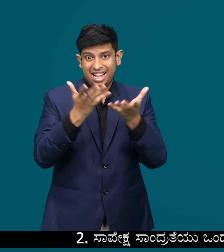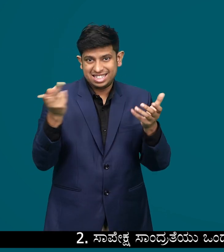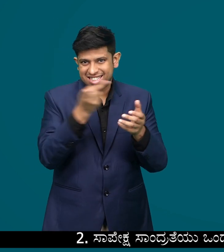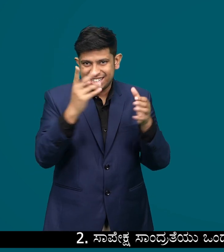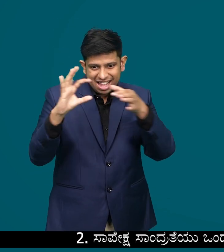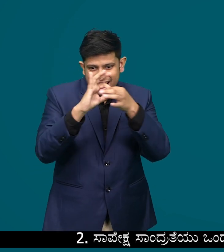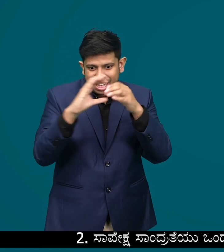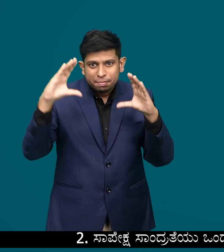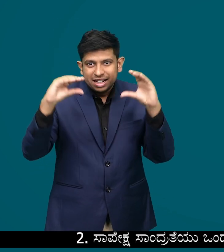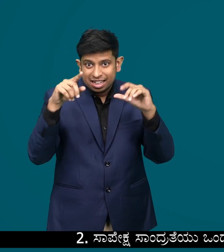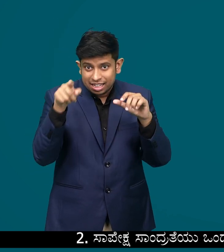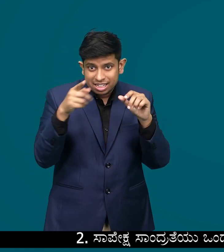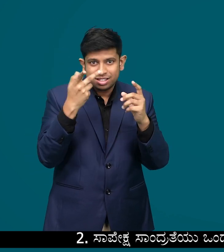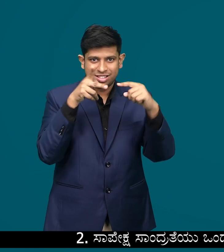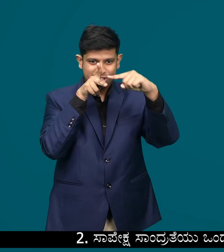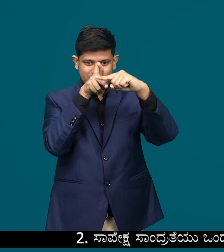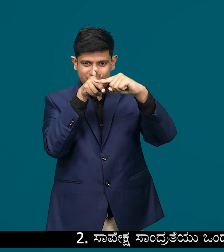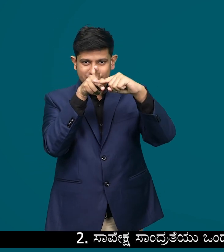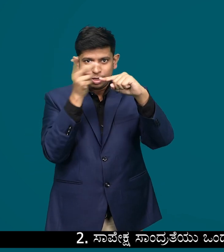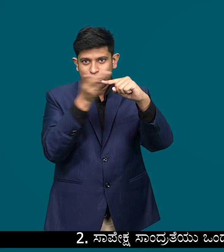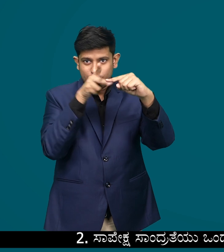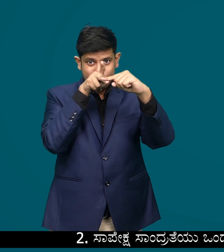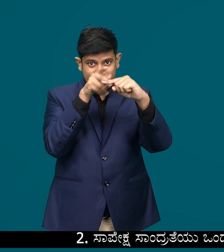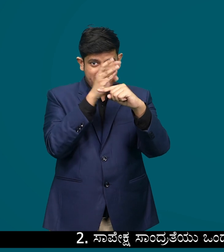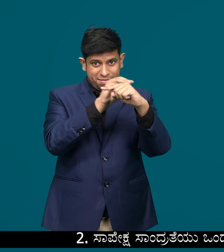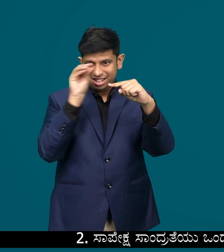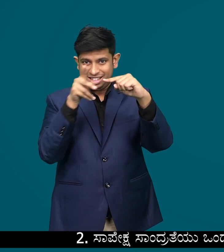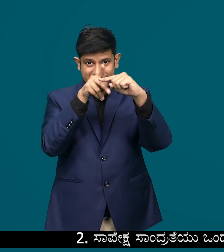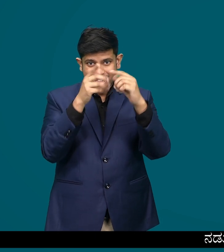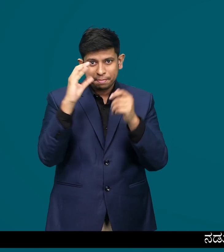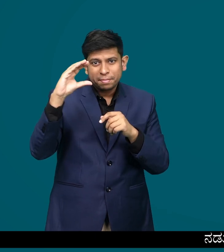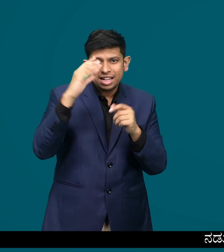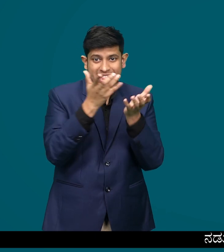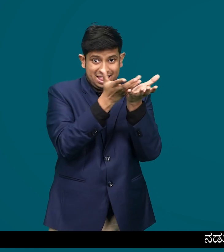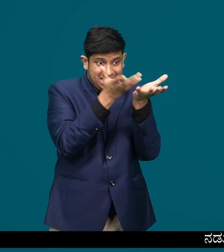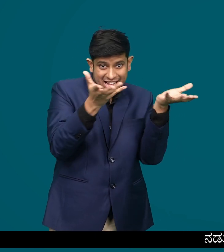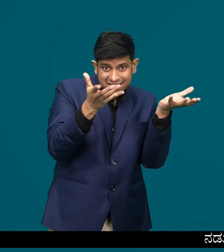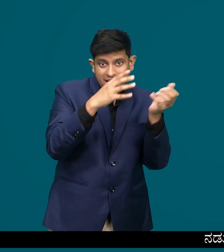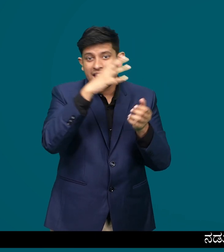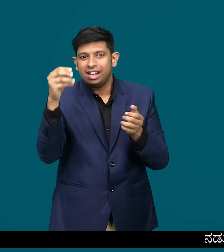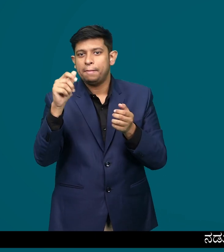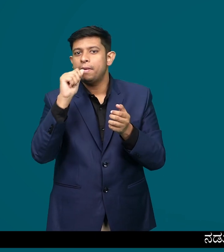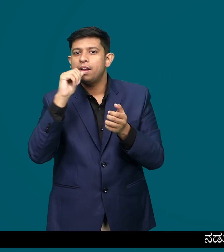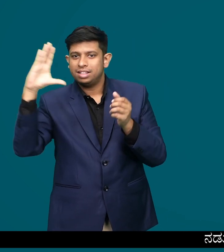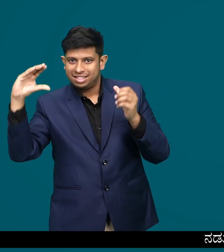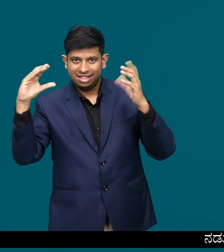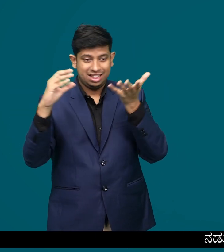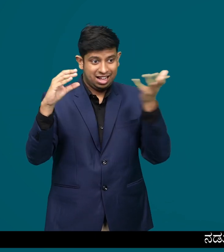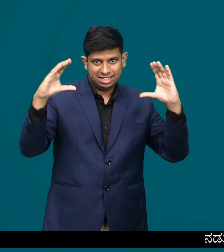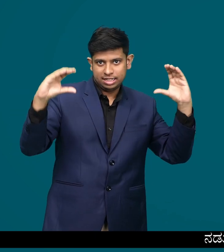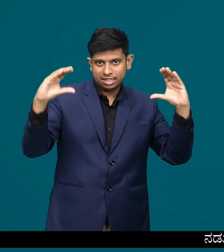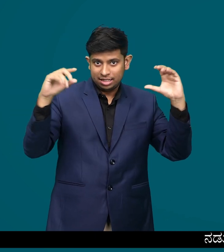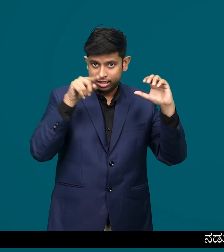2. ಸಾಪೇಕ್ಷ ಸಾಂದ್ರತೆಯು ಒಂದು ವಸ್ತುವಿನ ಸಾಂದ್ರತೆ ಮತ್ತು ನೀರಿನ ಸಾಂದ್ರತೆಯ ನಡುವಿನ ಅನುಪಾತವಾಗಿದೆ.